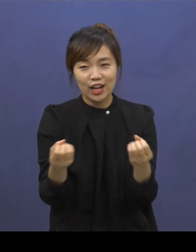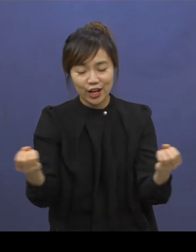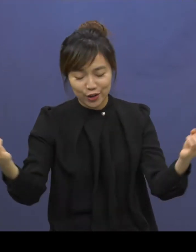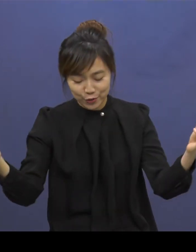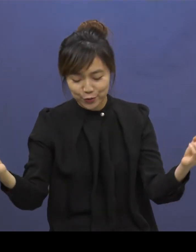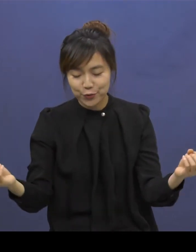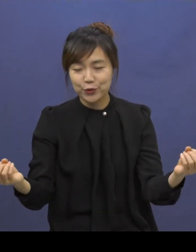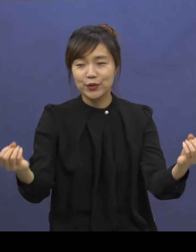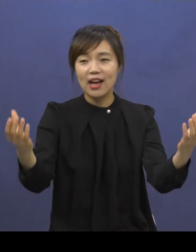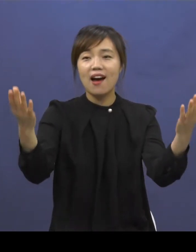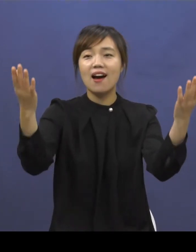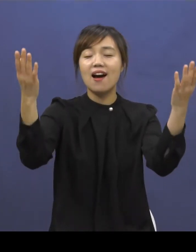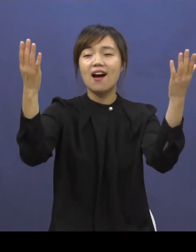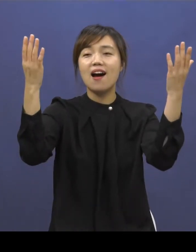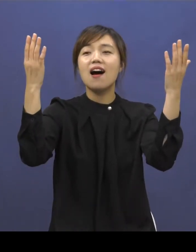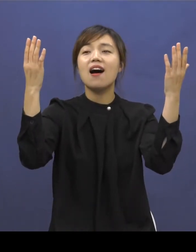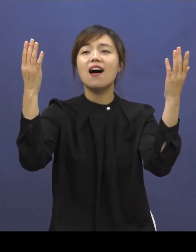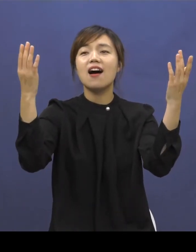할렐루야